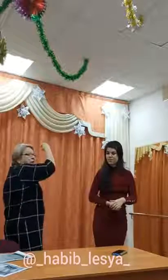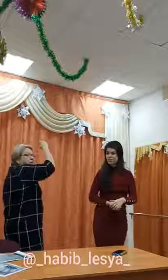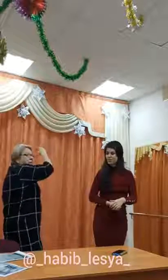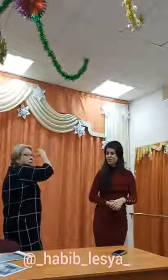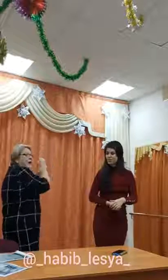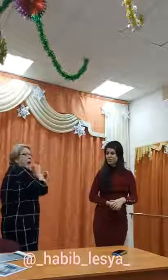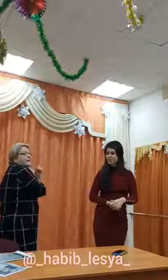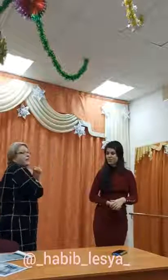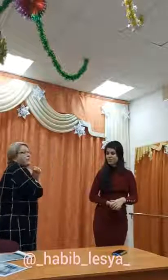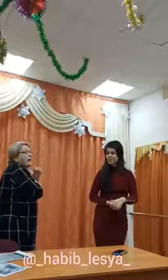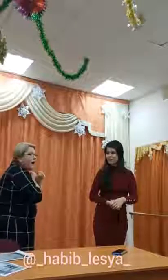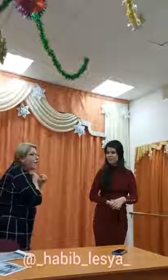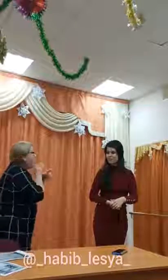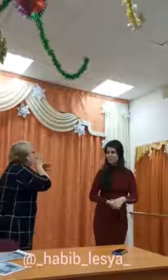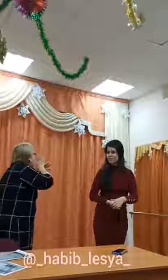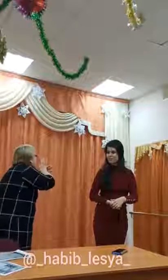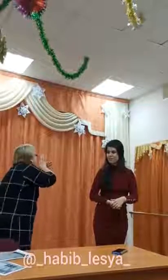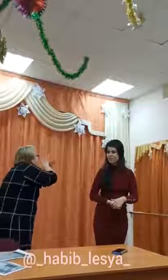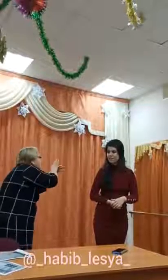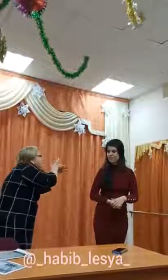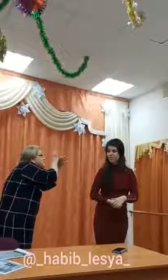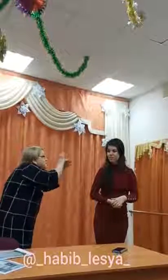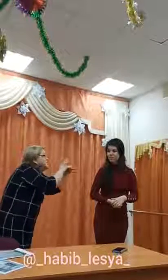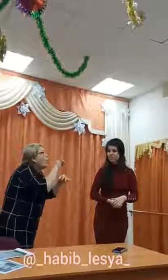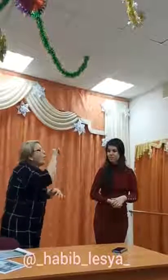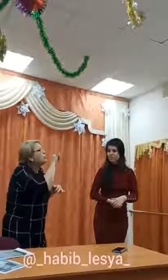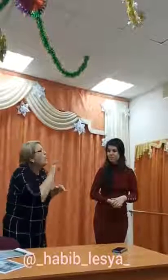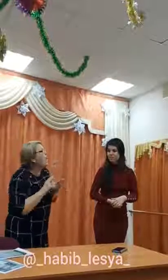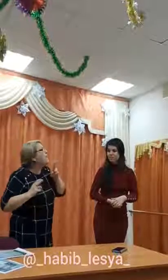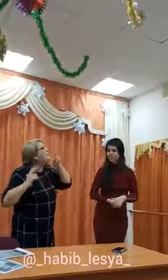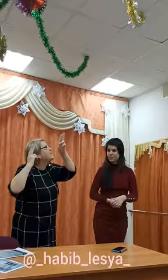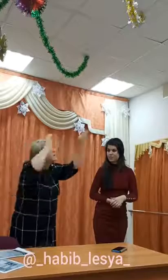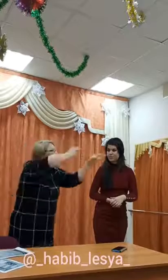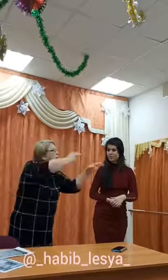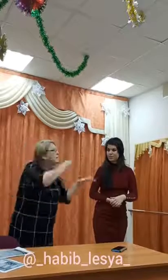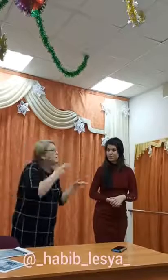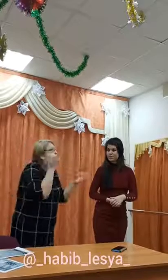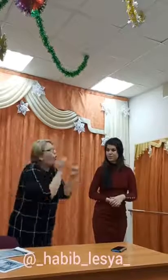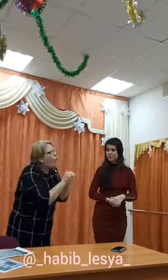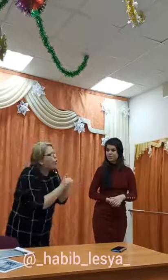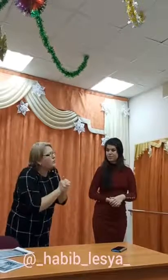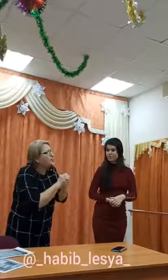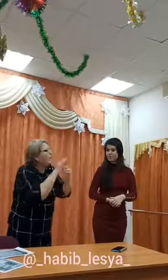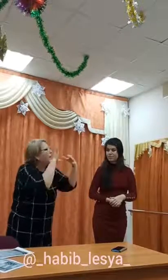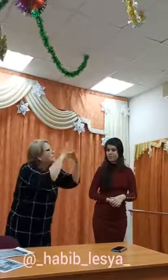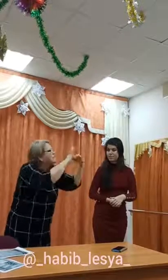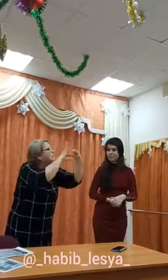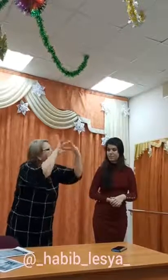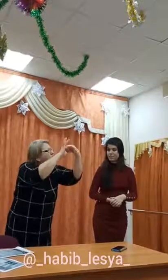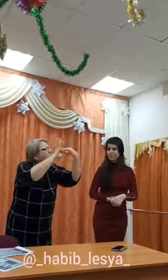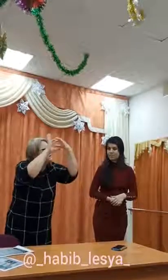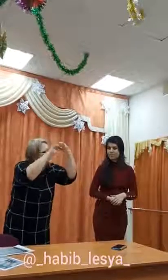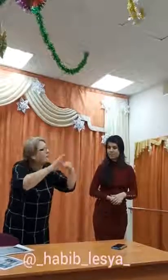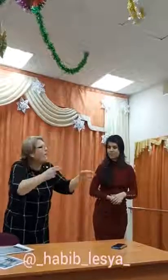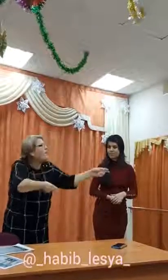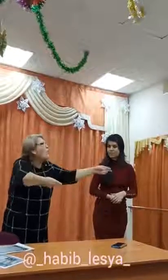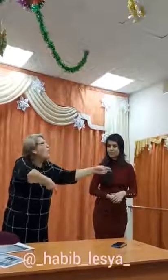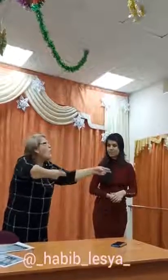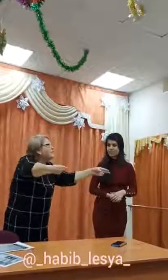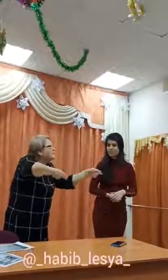там, где отдыхала, куда и знакомиться, в поезде.